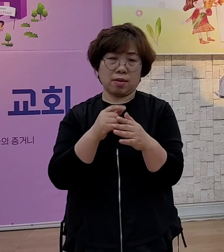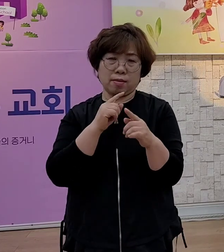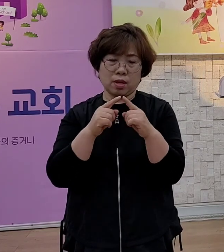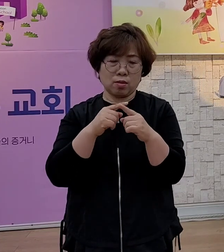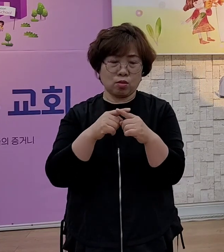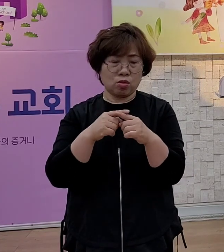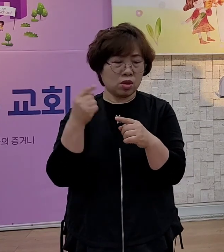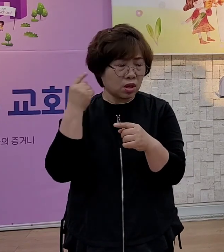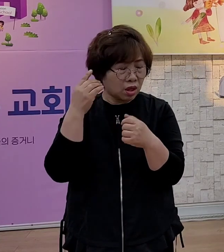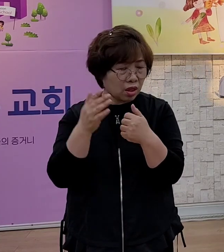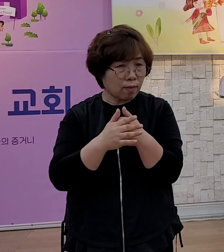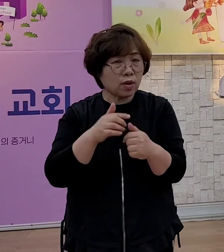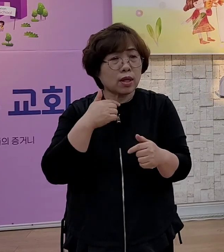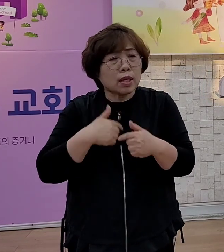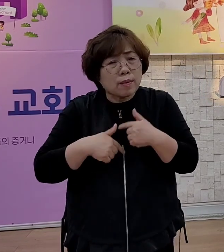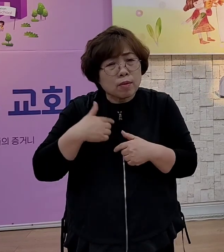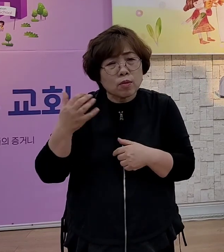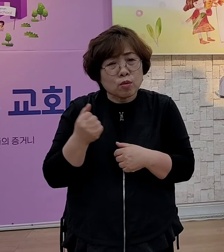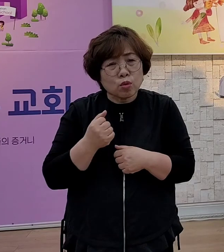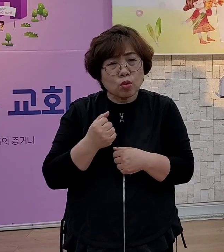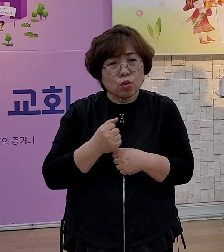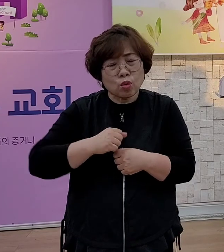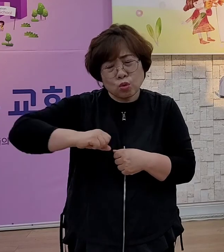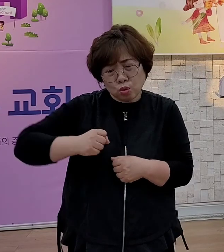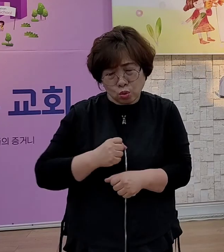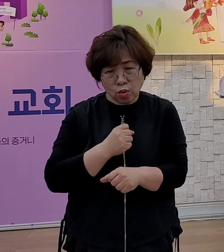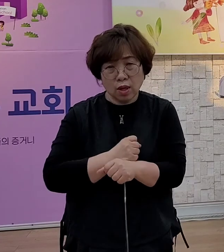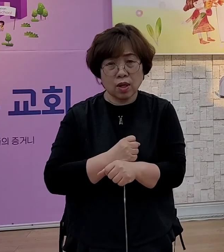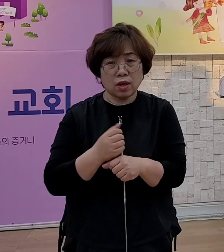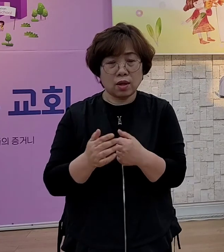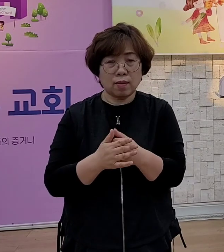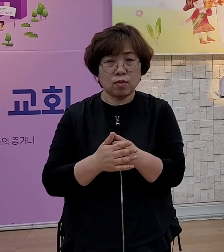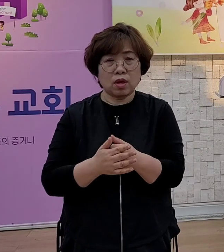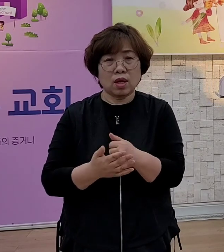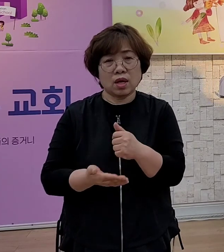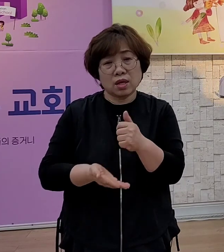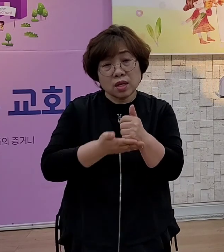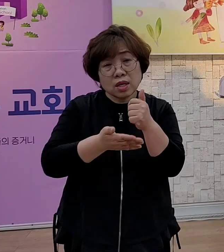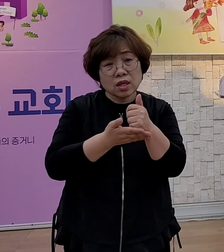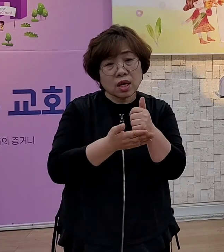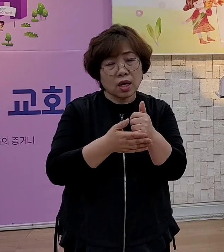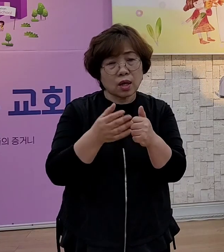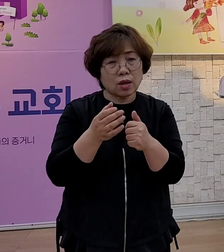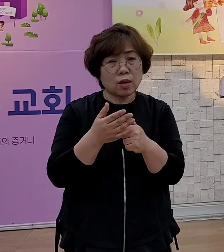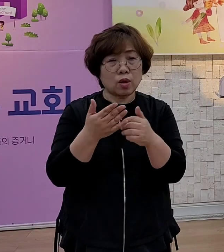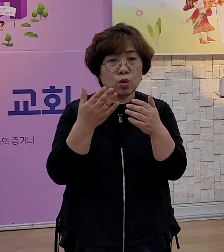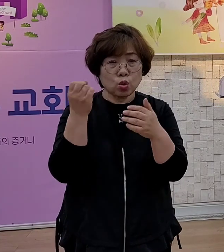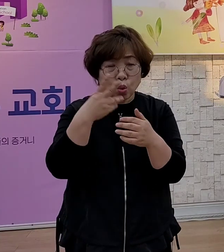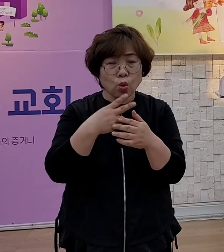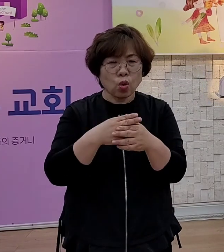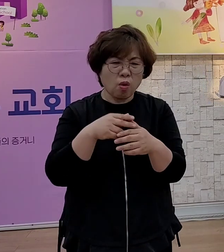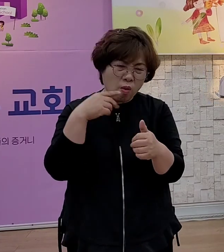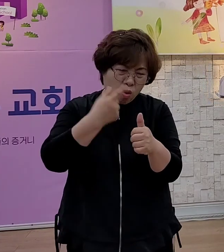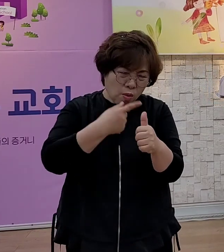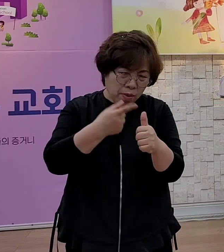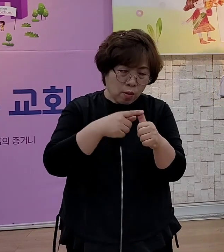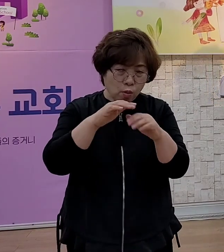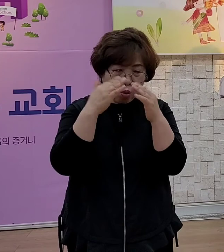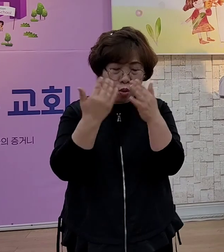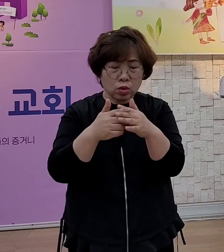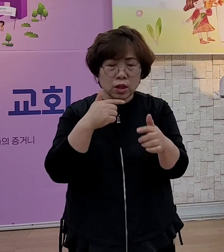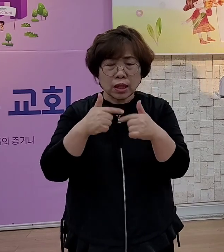말씀을 성령으로 기쁨으로 받았다는 책망도 칭찬도 다 기쁨으로 받게 되었다라는 이